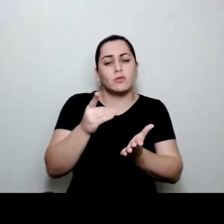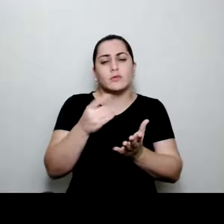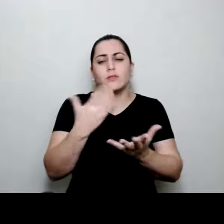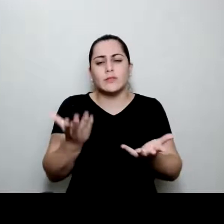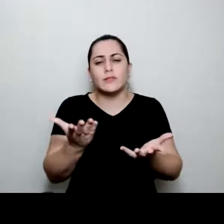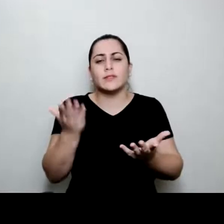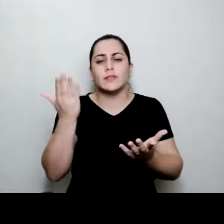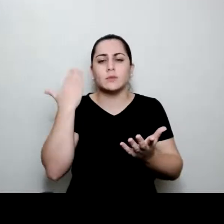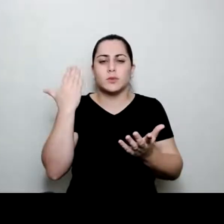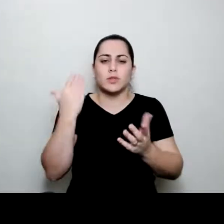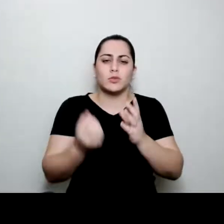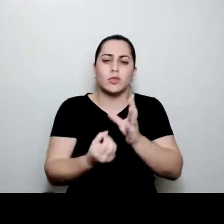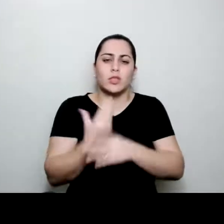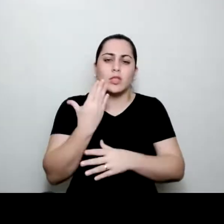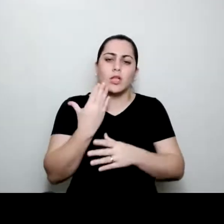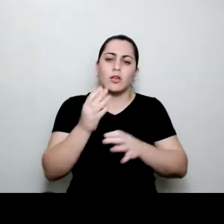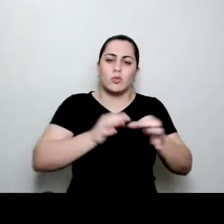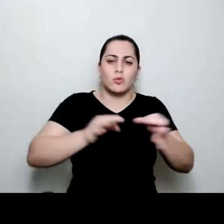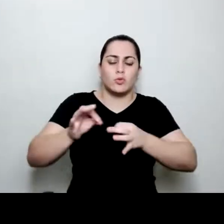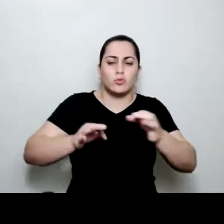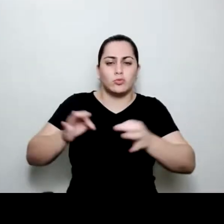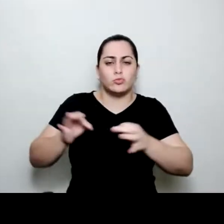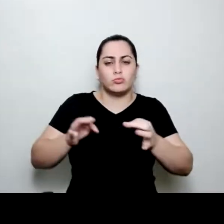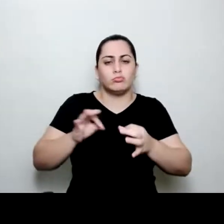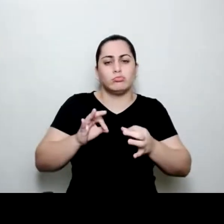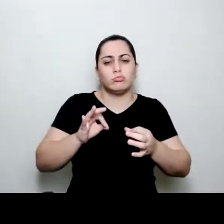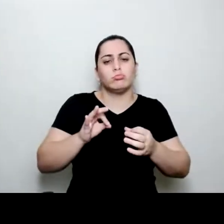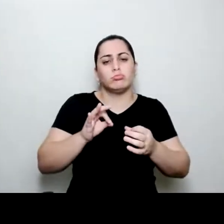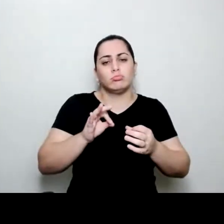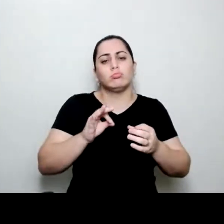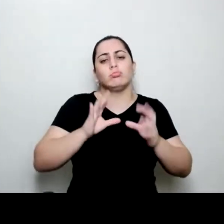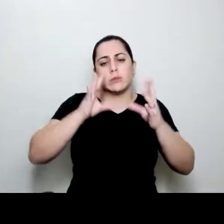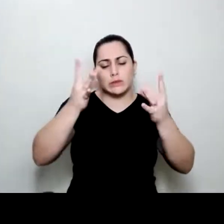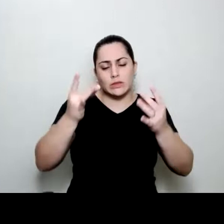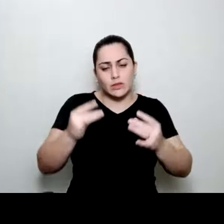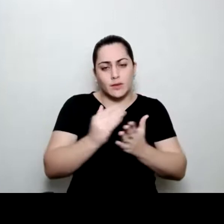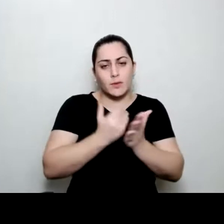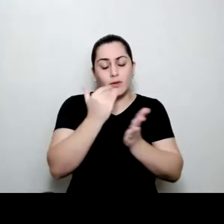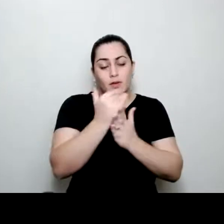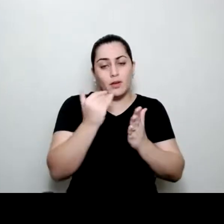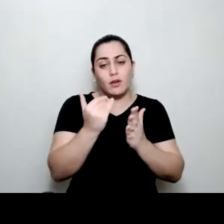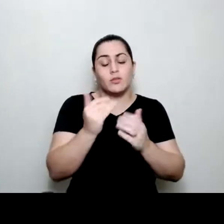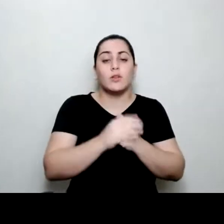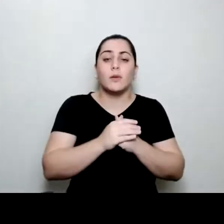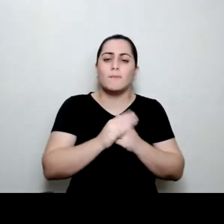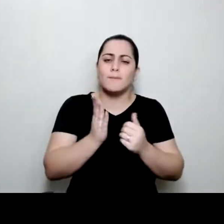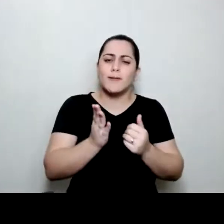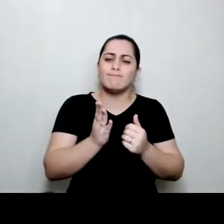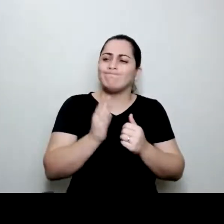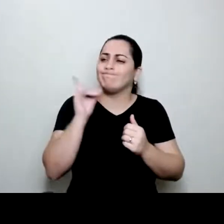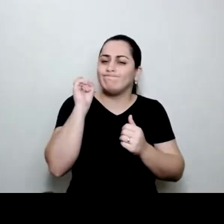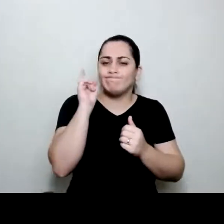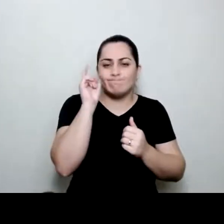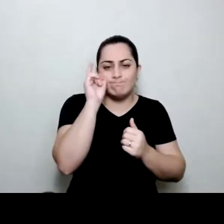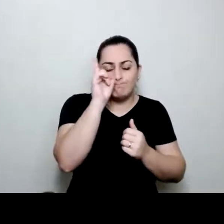criados, elaborados com relativa extensão, né? E era muito, muito, muito raro,